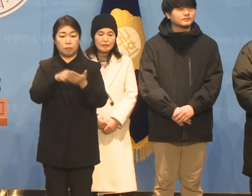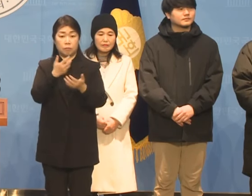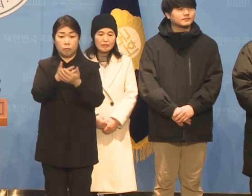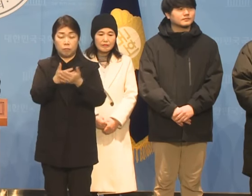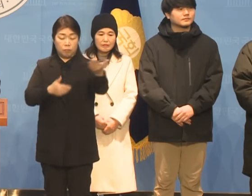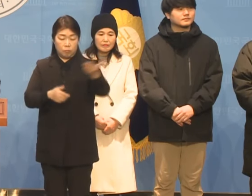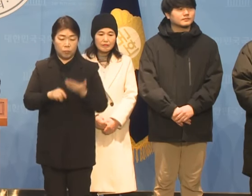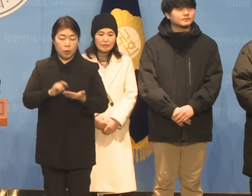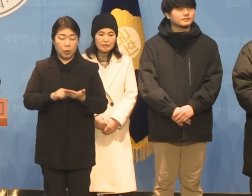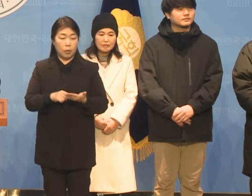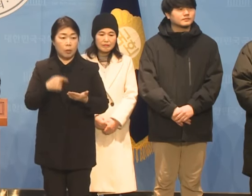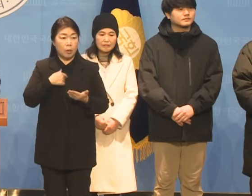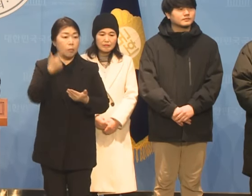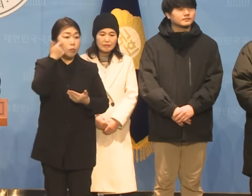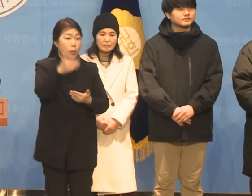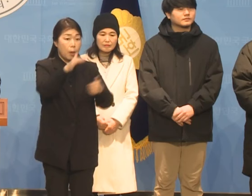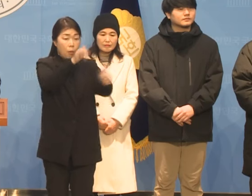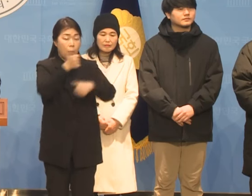기회도 주지 않고